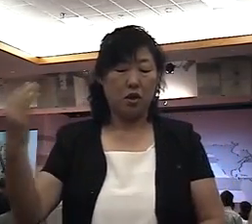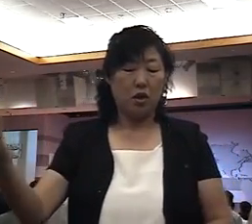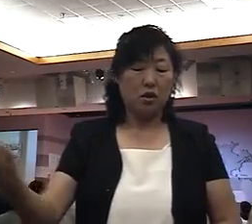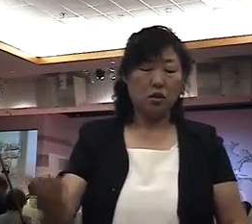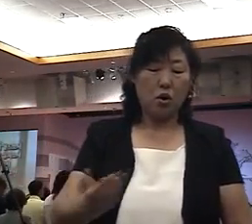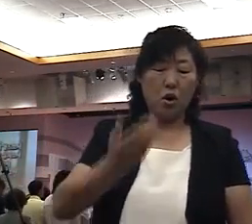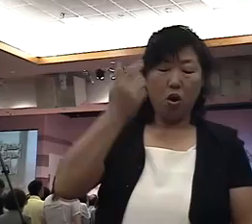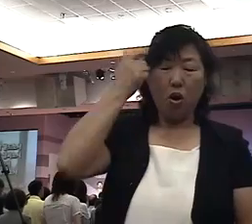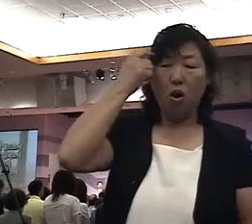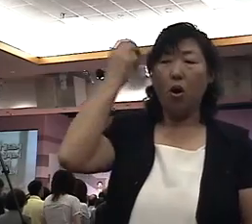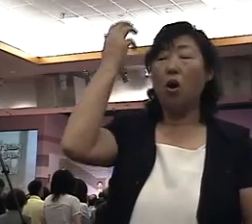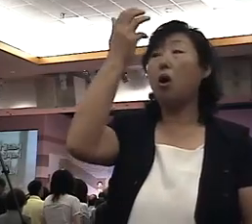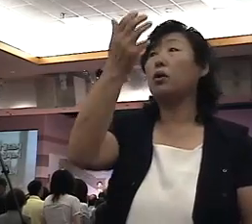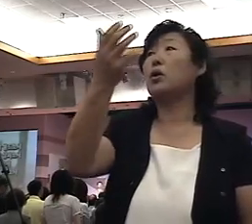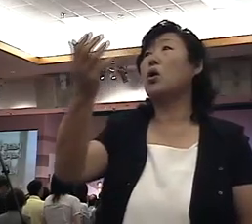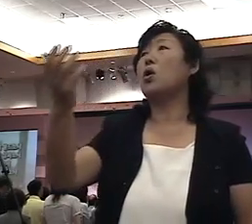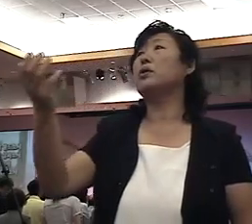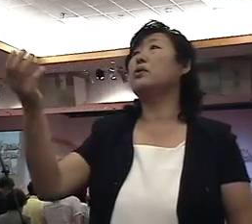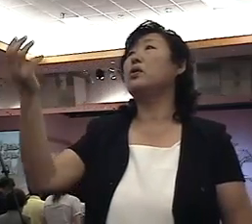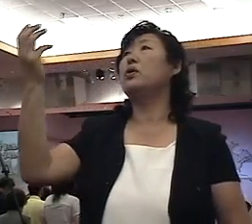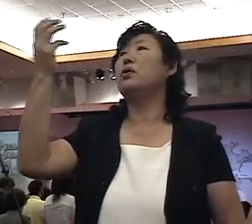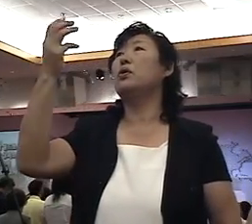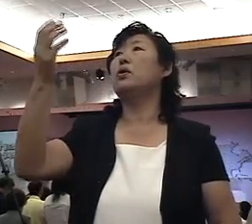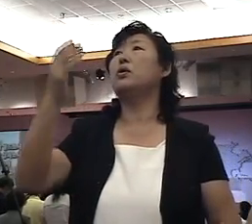살아계신 성령님,